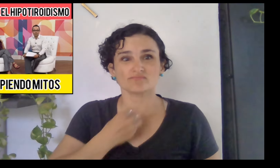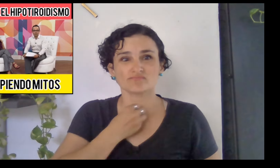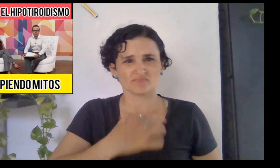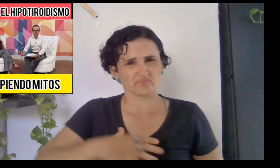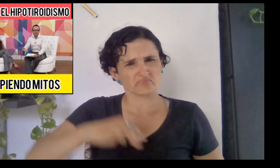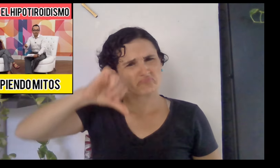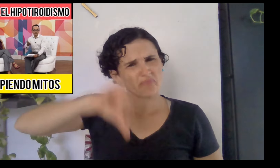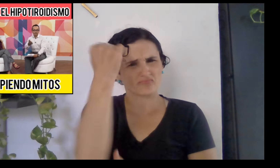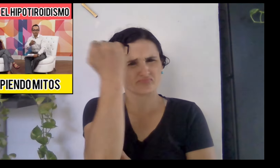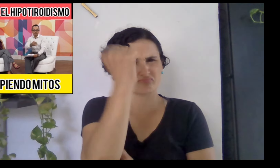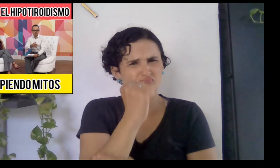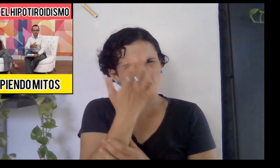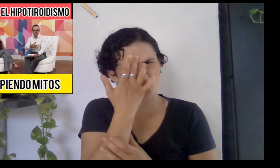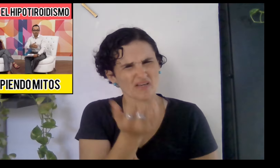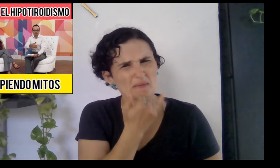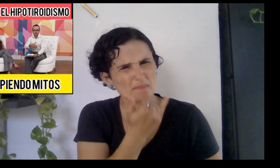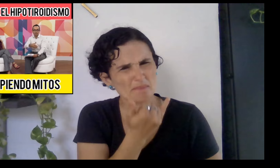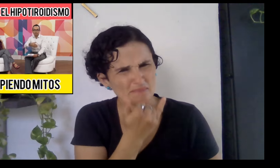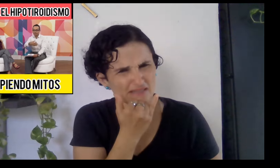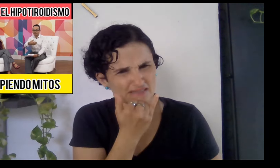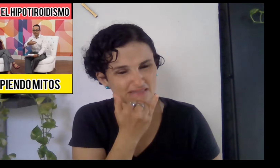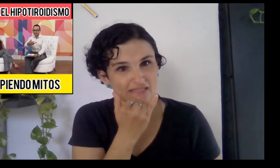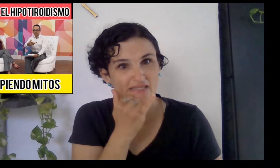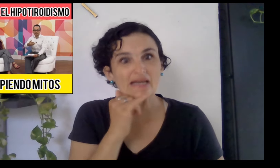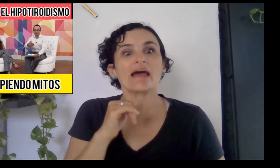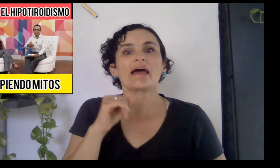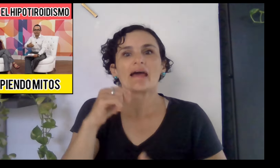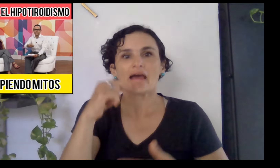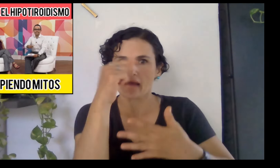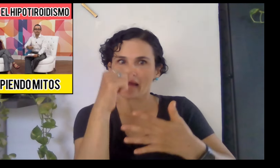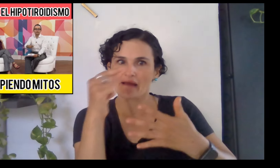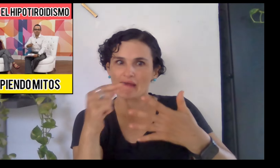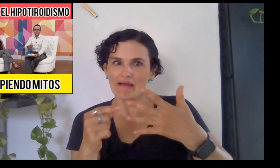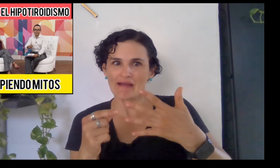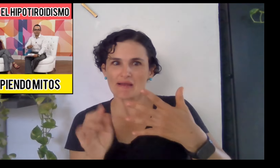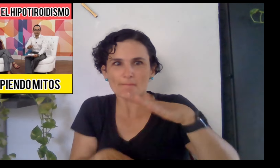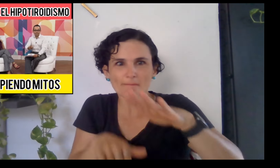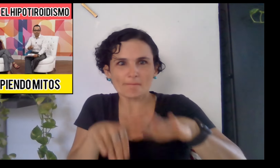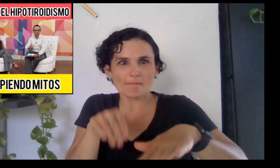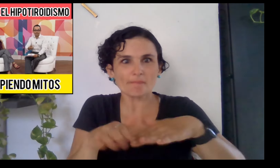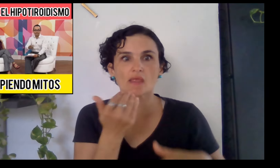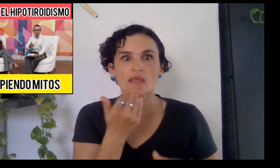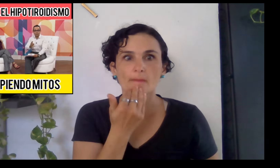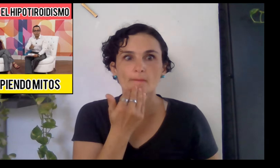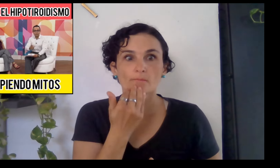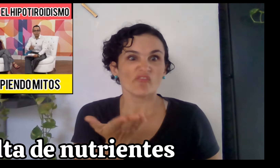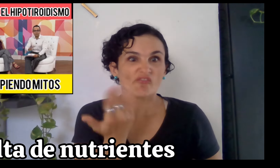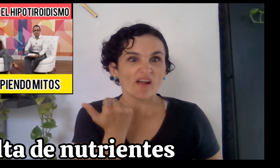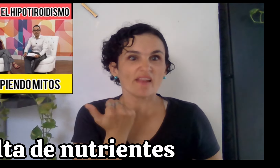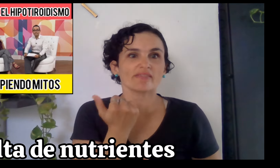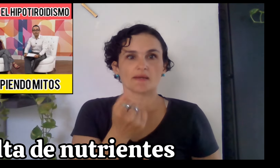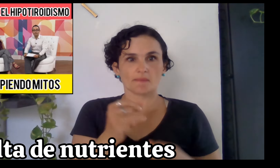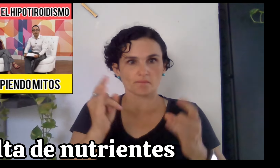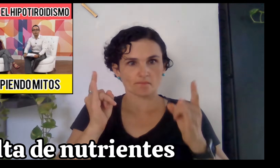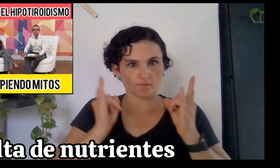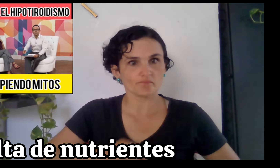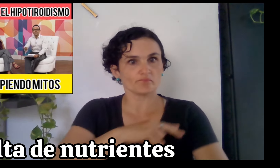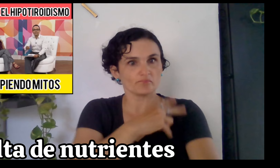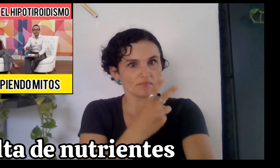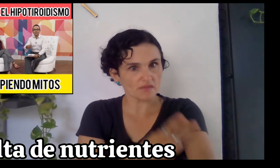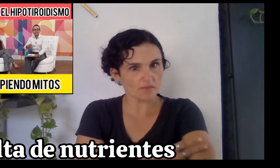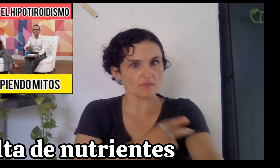en los pasos que dijimos anteriormente en cuanto a lo que tiene que ver con la falta de los nutrientes. Es por eso que el hipotiroidismo es causado